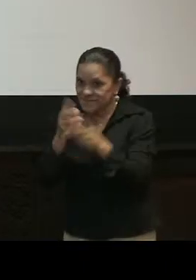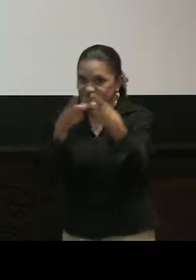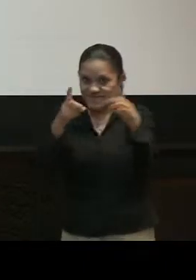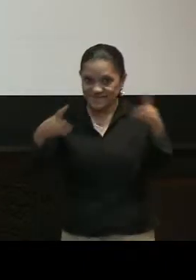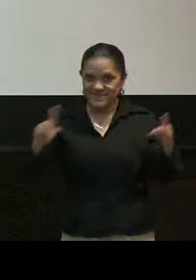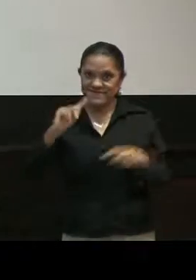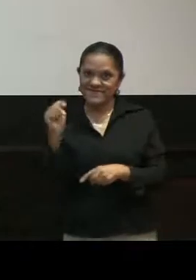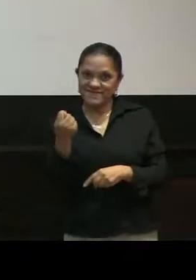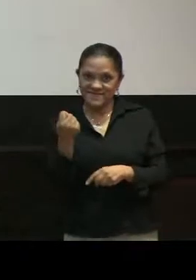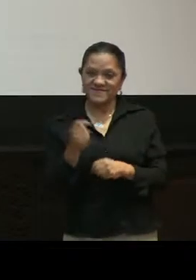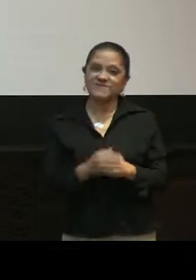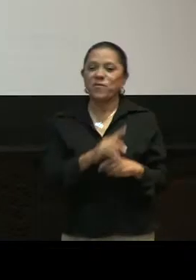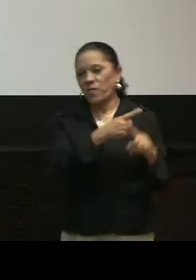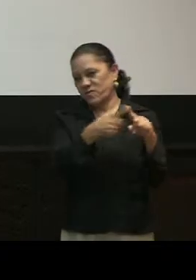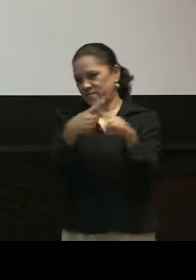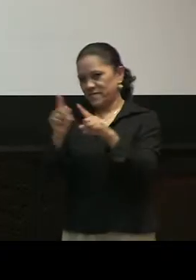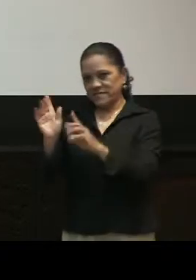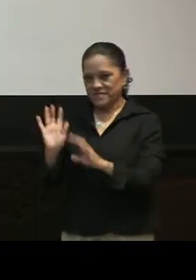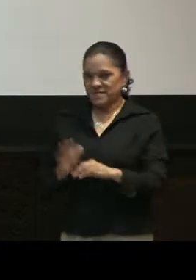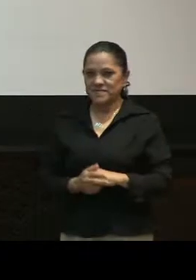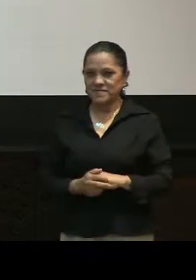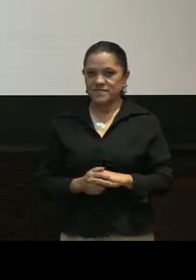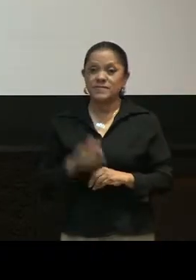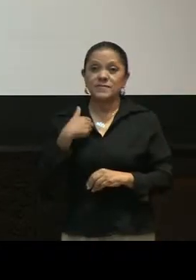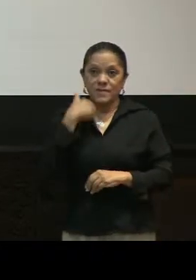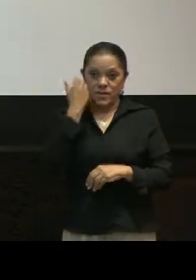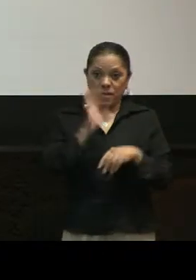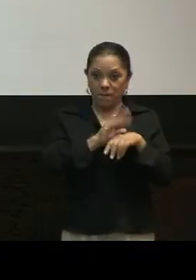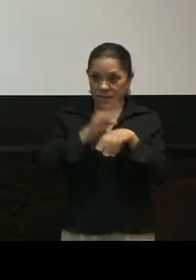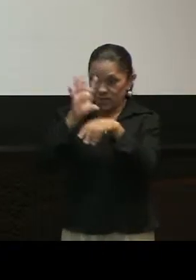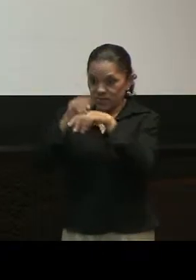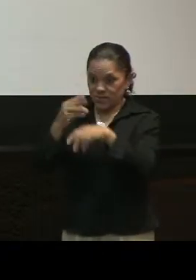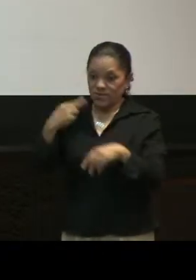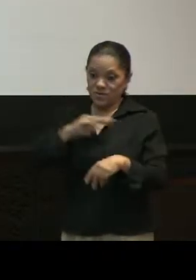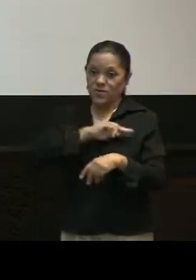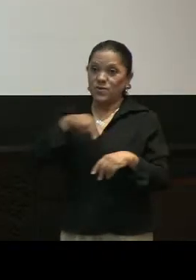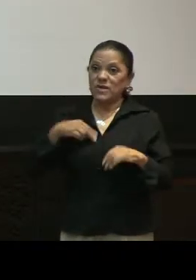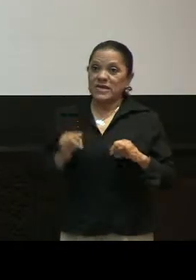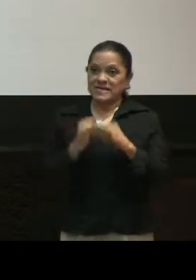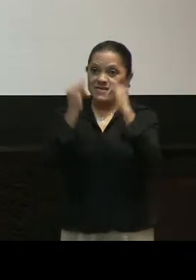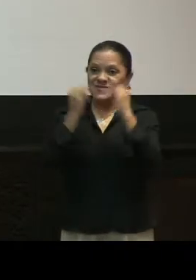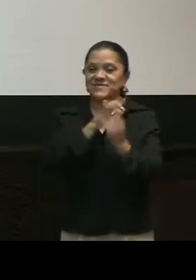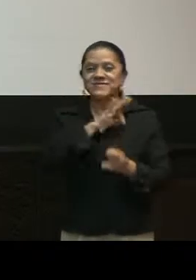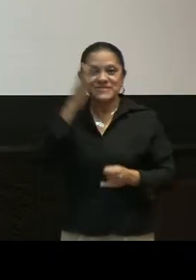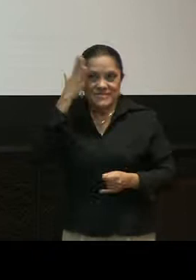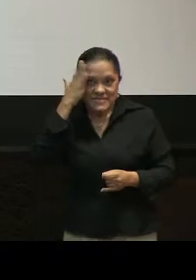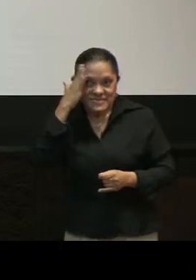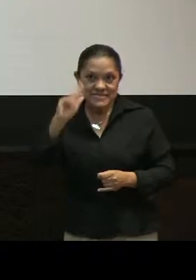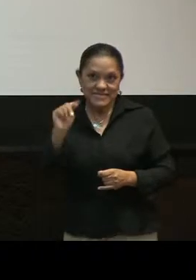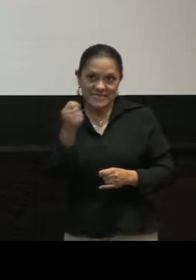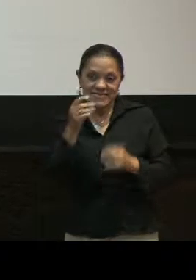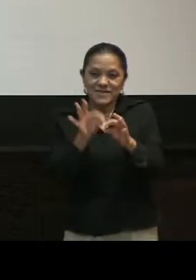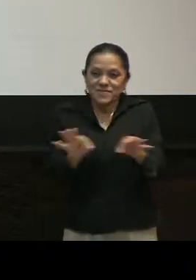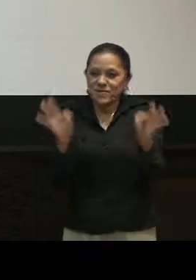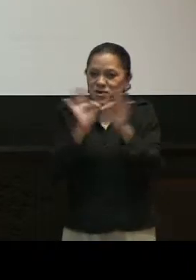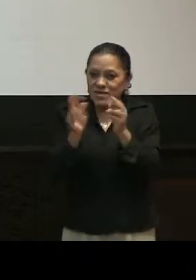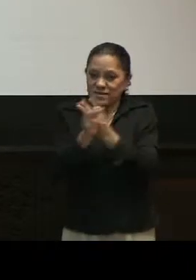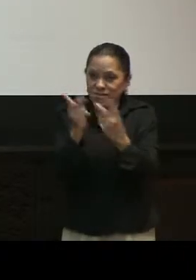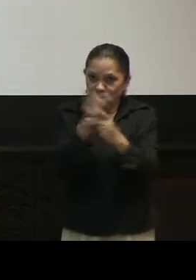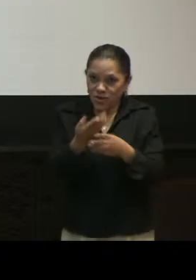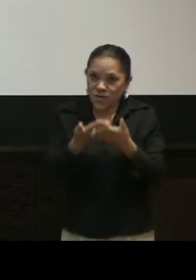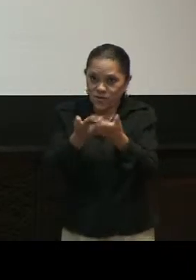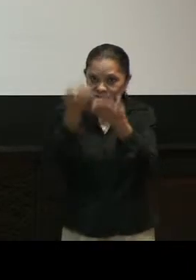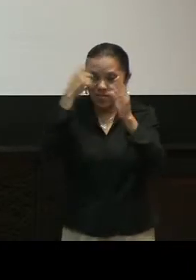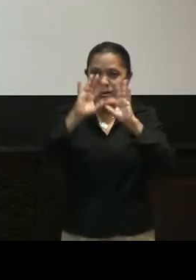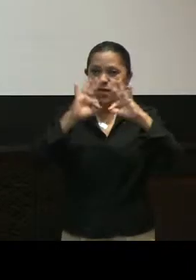Tecnológico y otros, que ya han permitido que nuestras instituciones puedan llevar el liderazgo técnico de importantes proyectos para